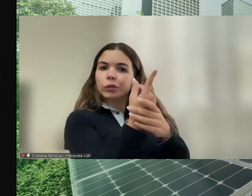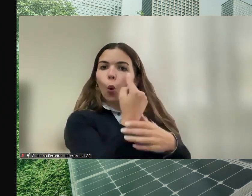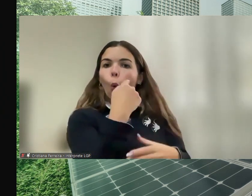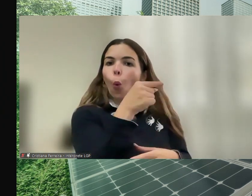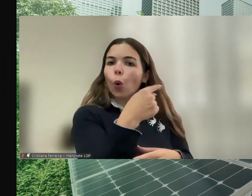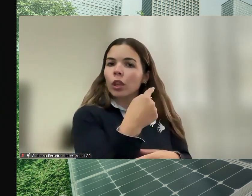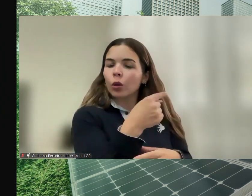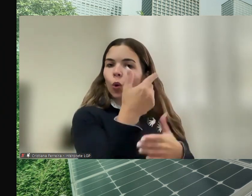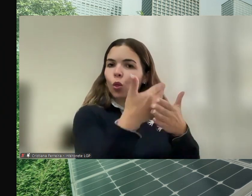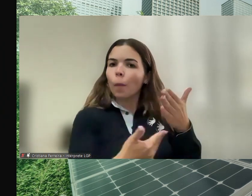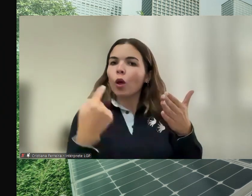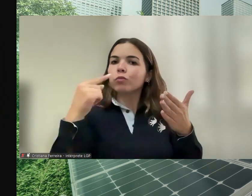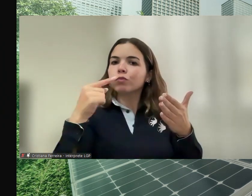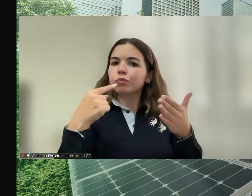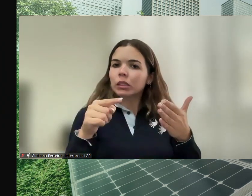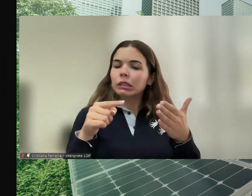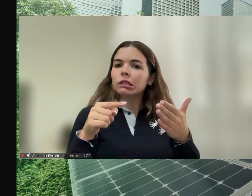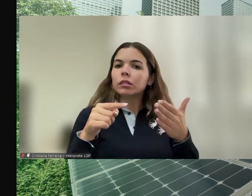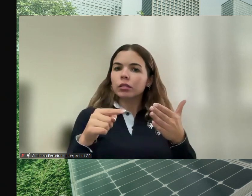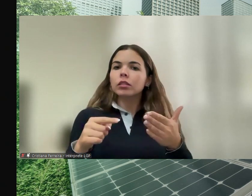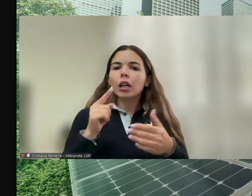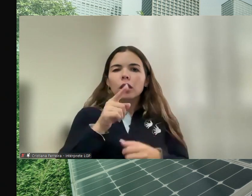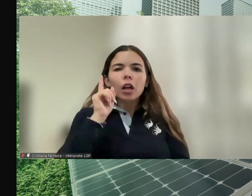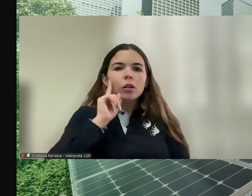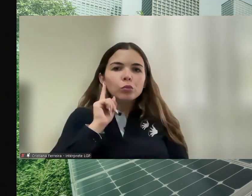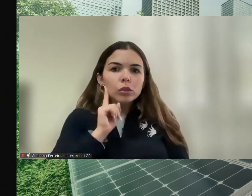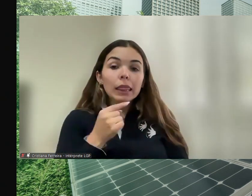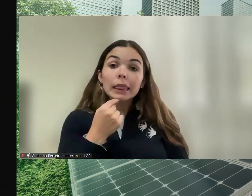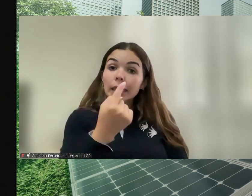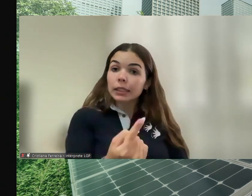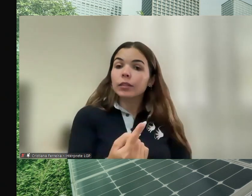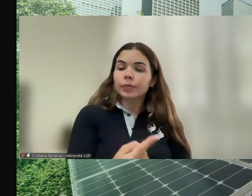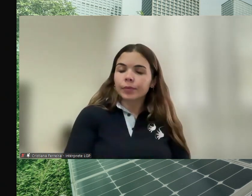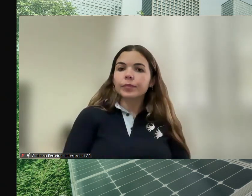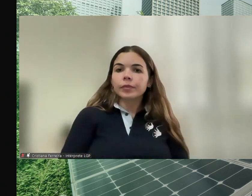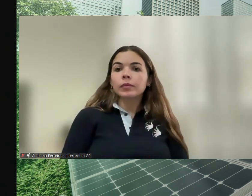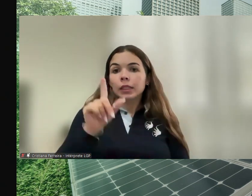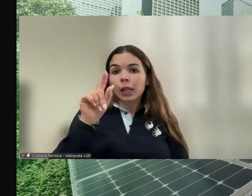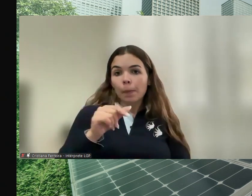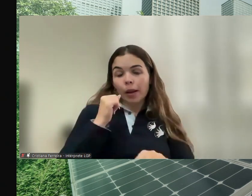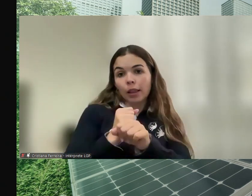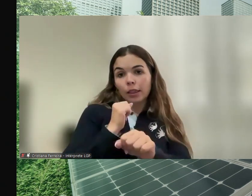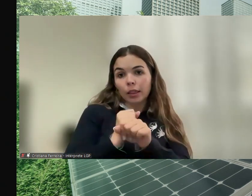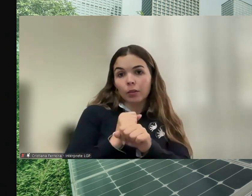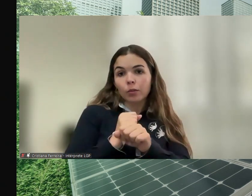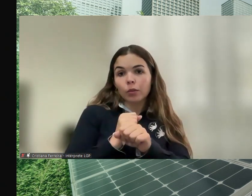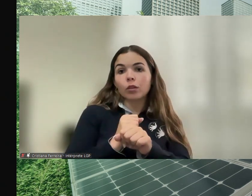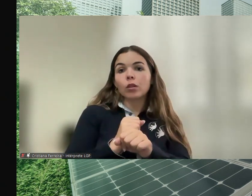único, neste caso, transfronteiriço. E é importante dar esta nota aqui também. Também fizemos trabalhos a nível da